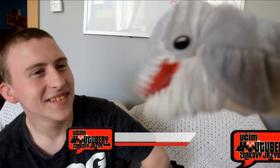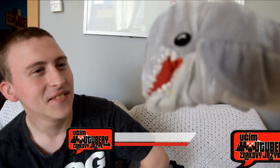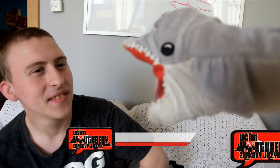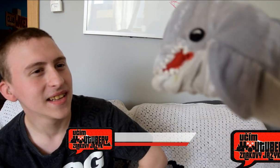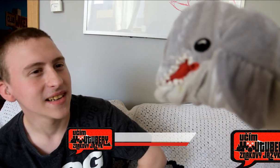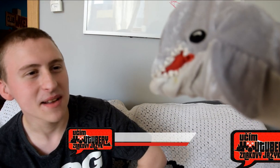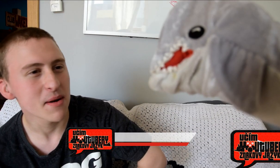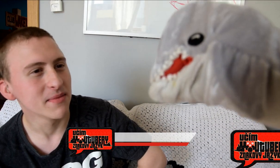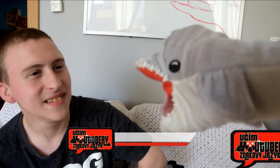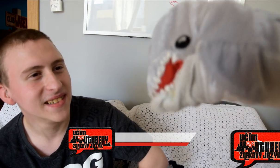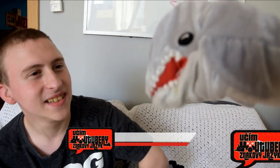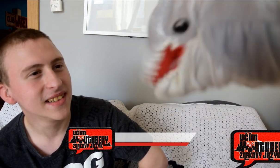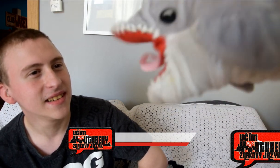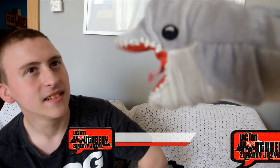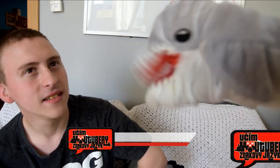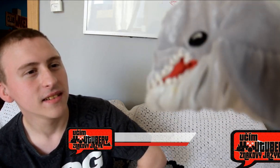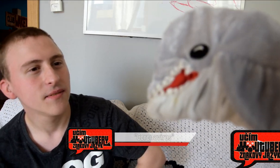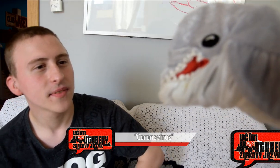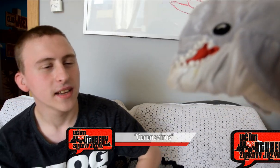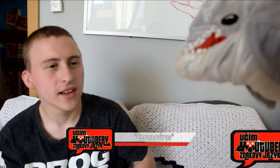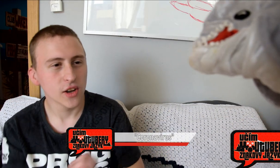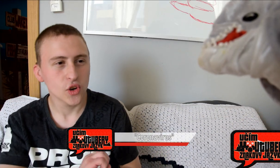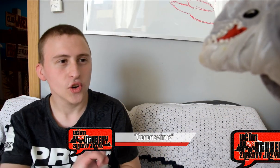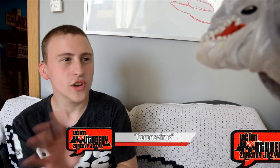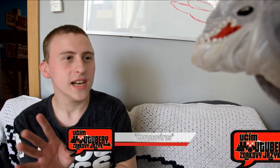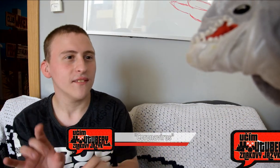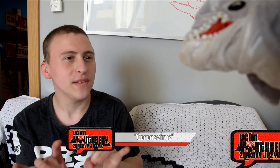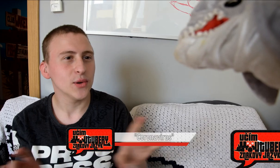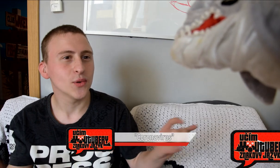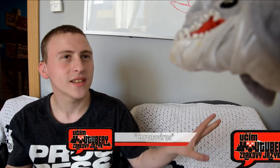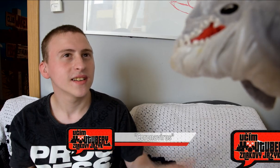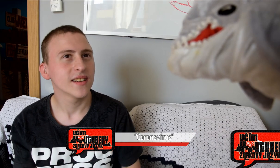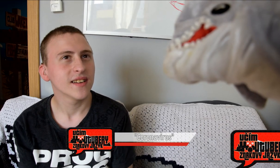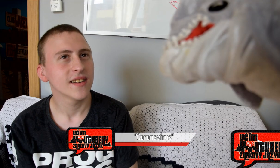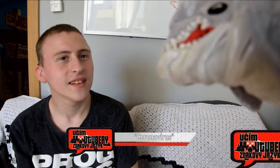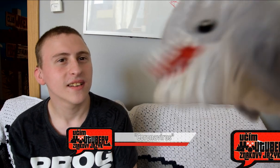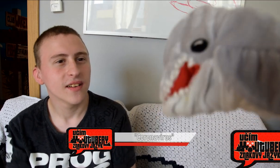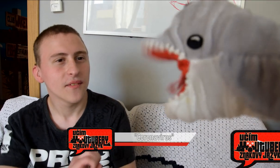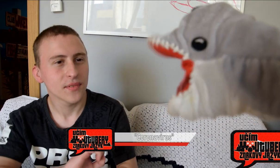covid? Nemám. Jak se řekne covid? Koronavirus. Ještě jedno?